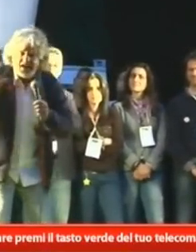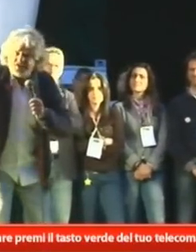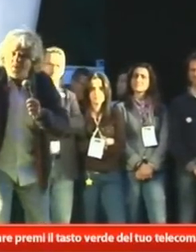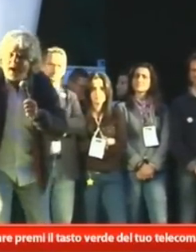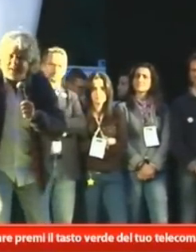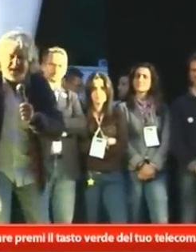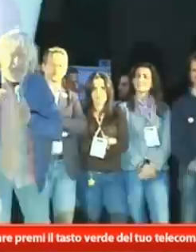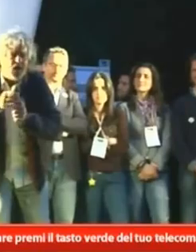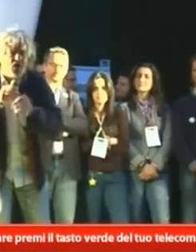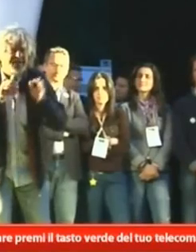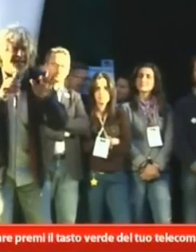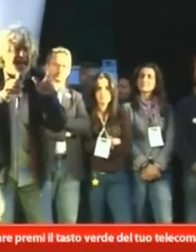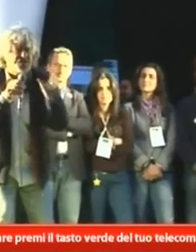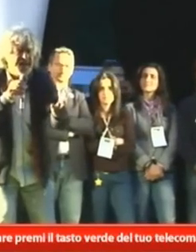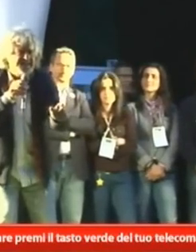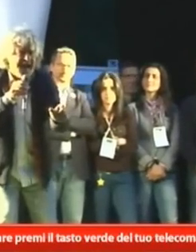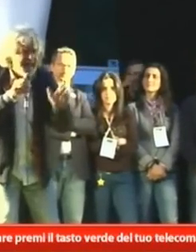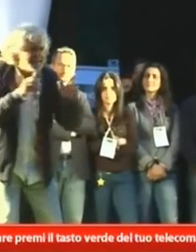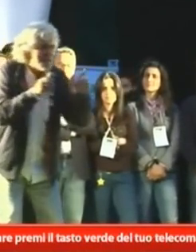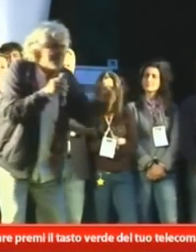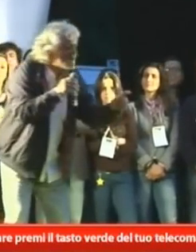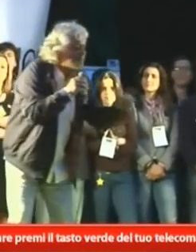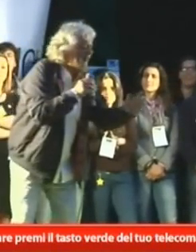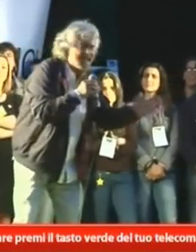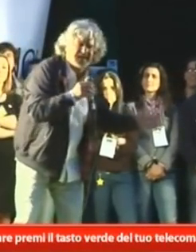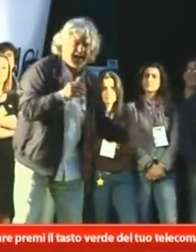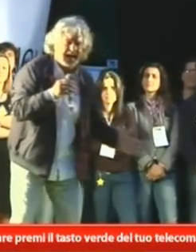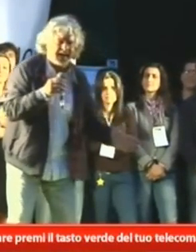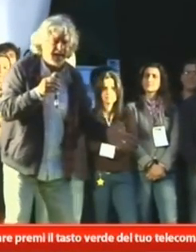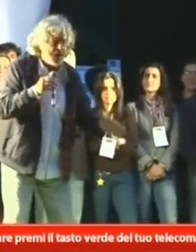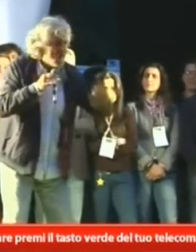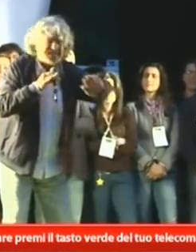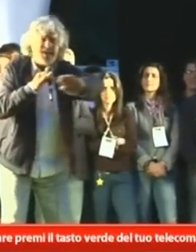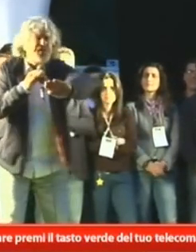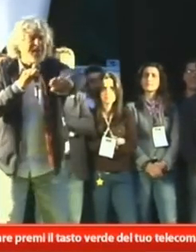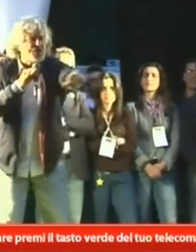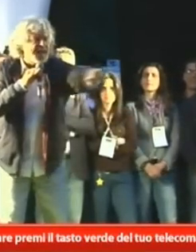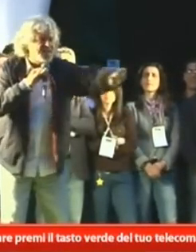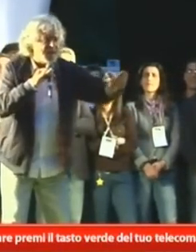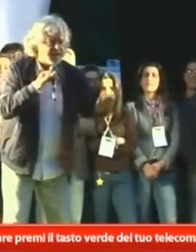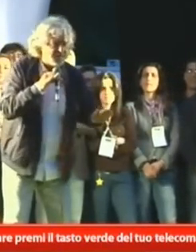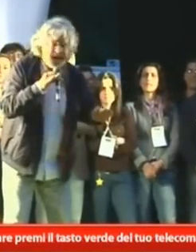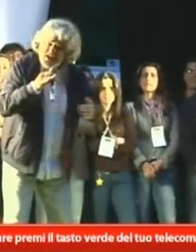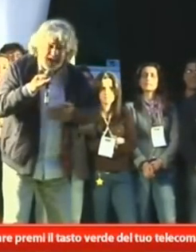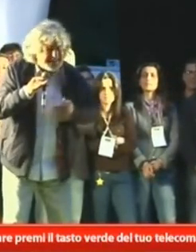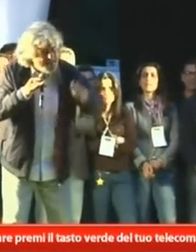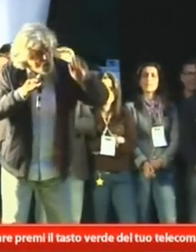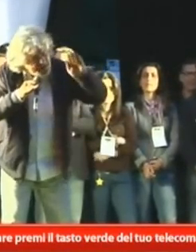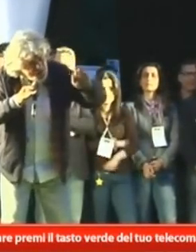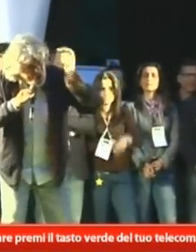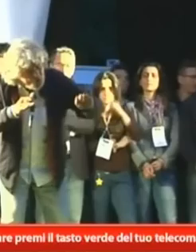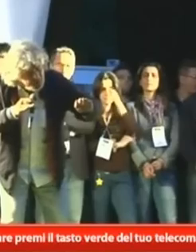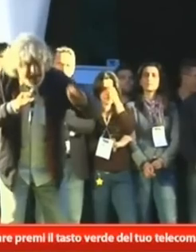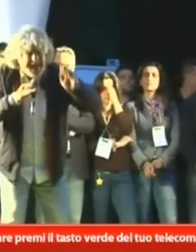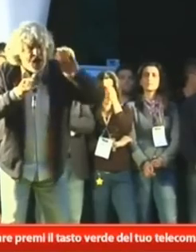Cinzia, e 50 mila euro dati a Cinzia della Pinco Palla SRL. Questa è l'informazione che ci arriva. Se andiamo